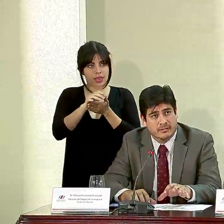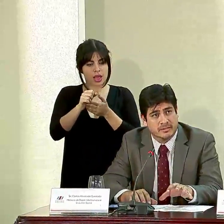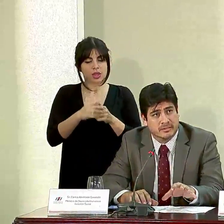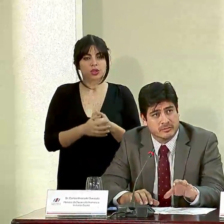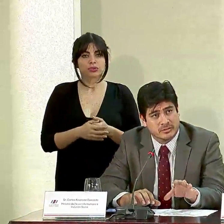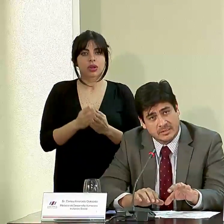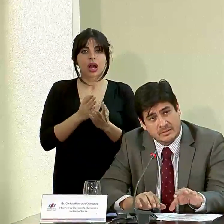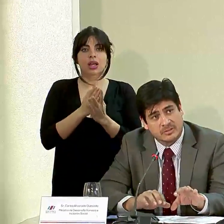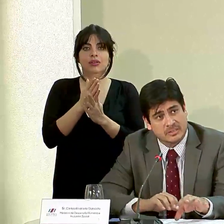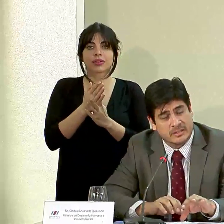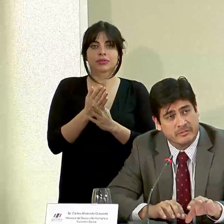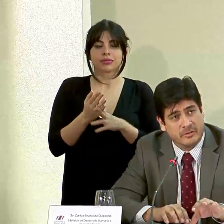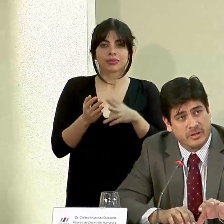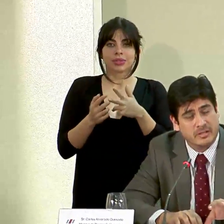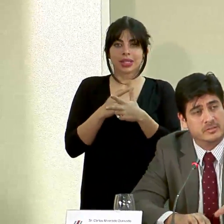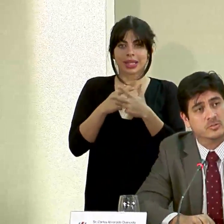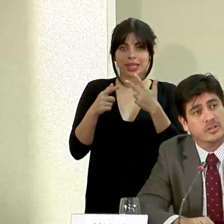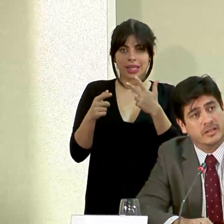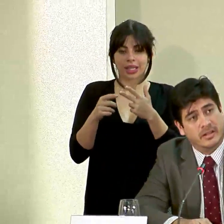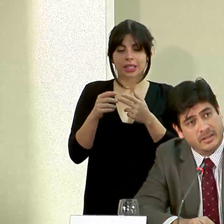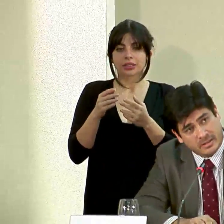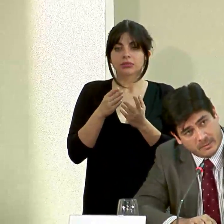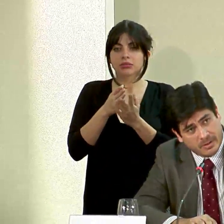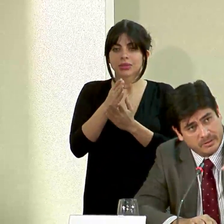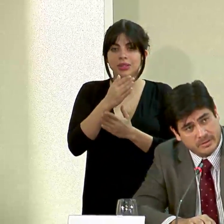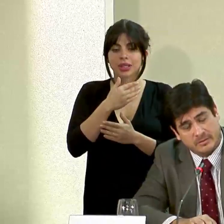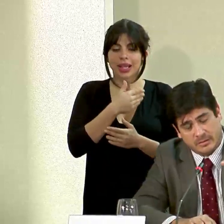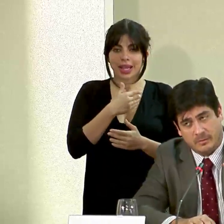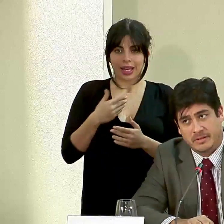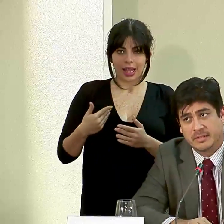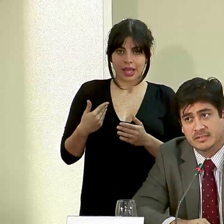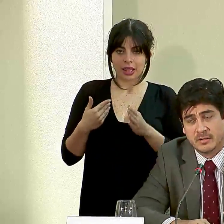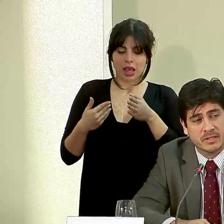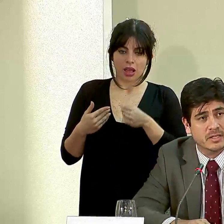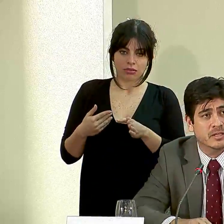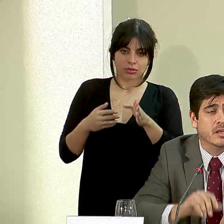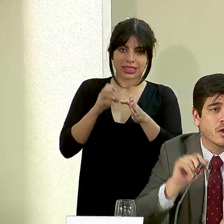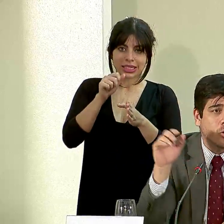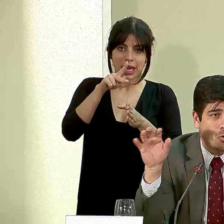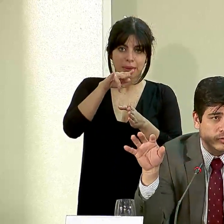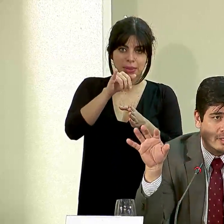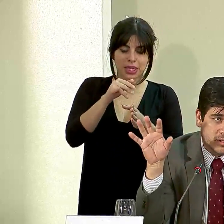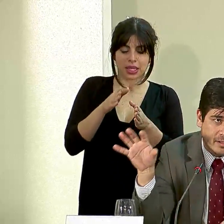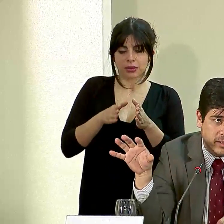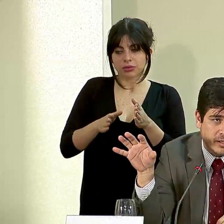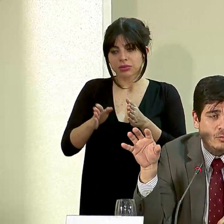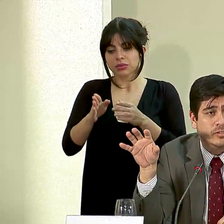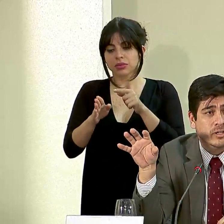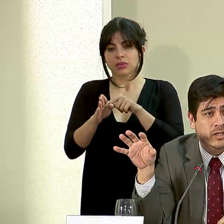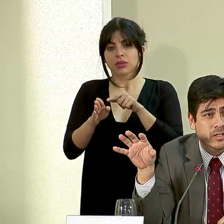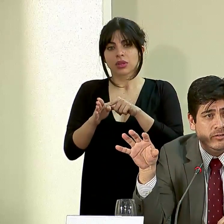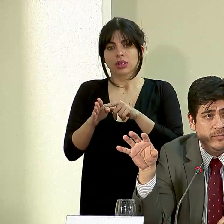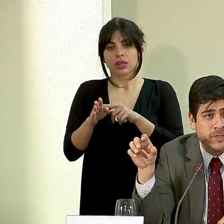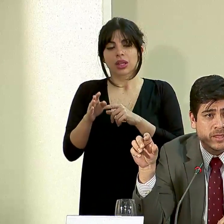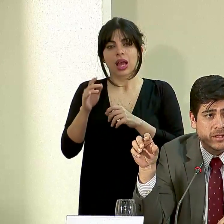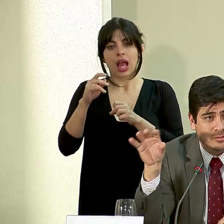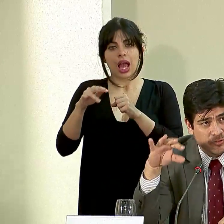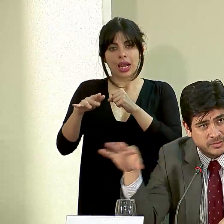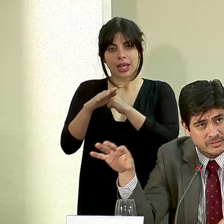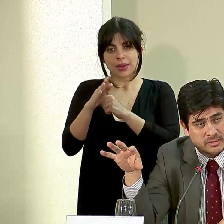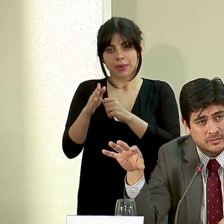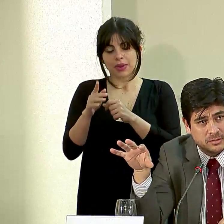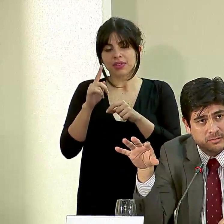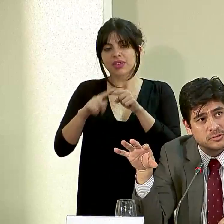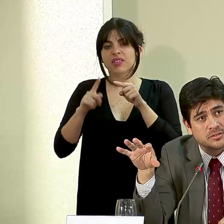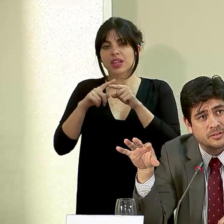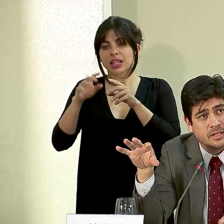a través de tres de nuestras áreas regionales, una de Heredia en la parte de Sarapiquí, otra de la Huetar Caribe en los